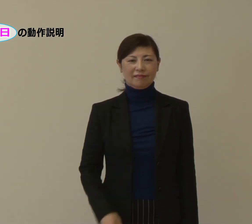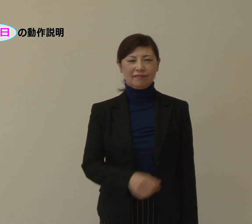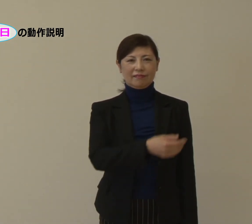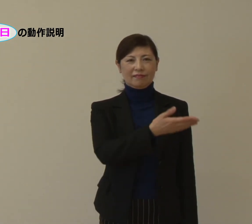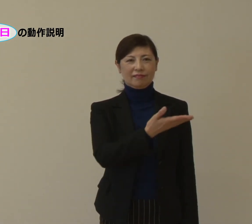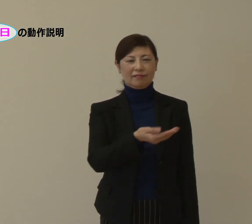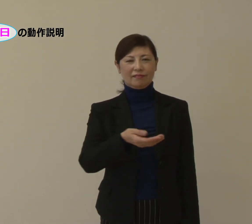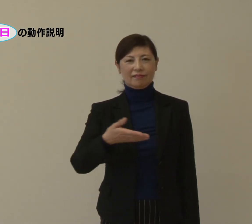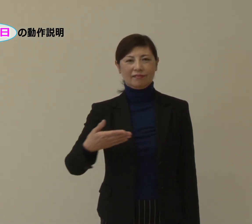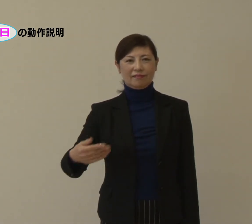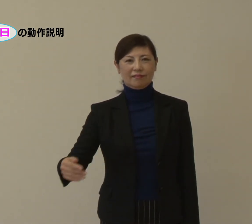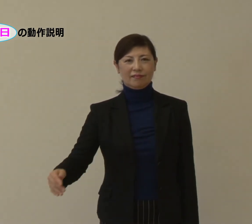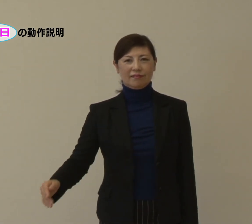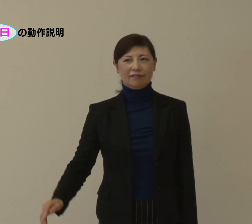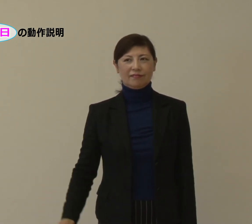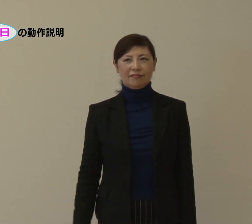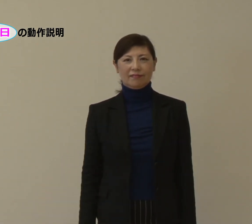水曜日。